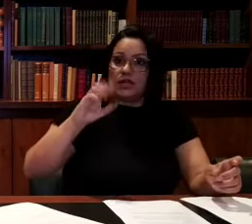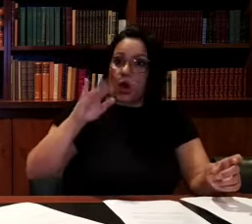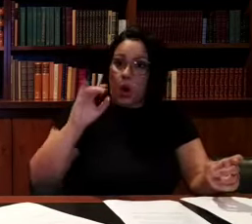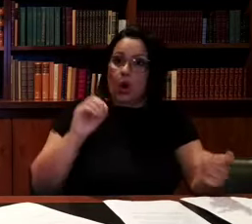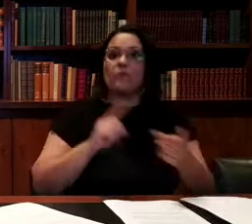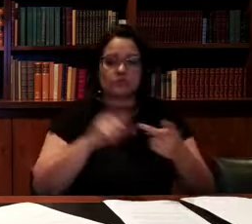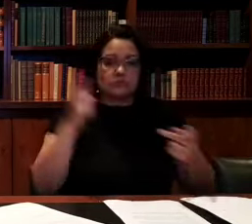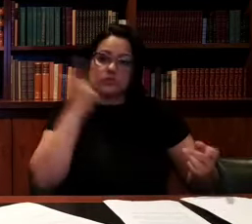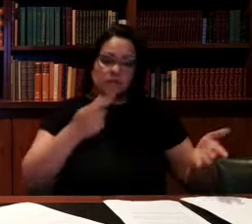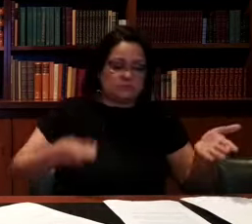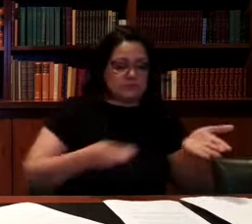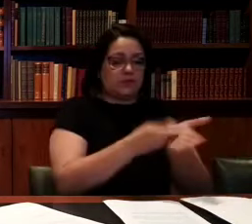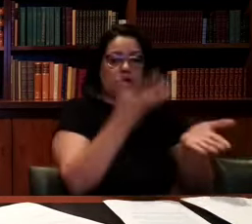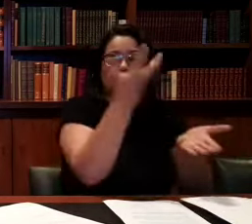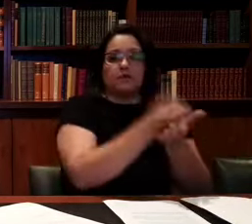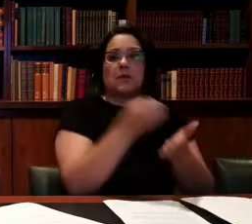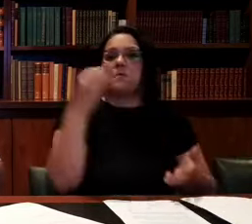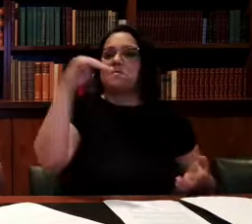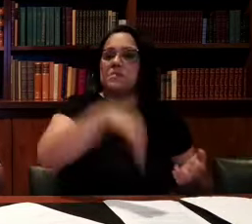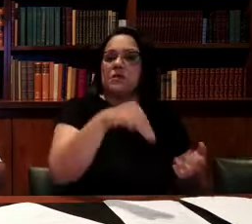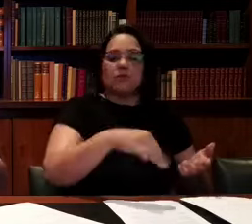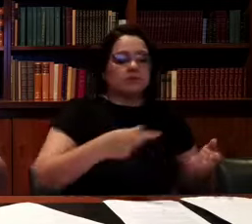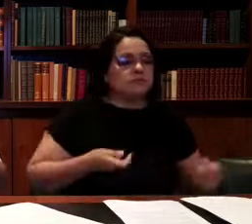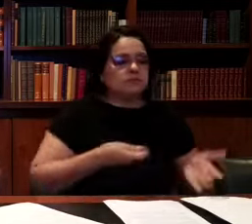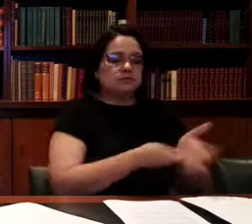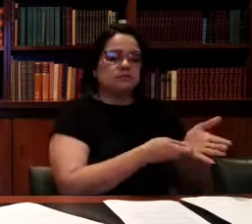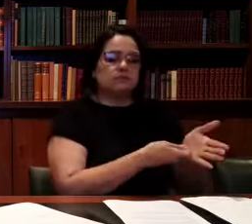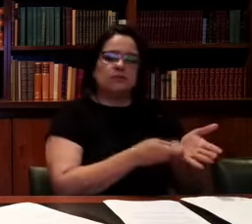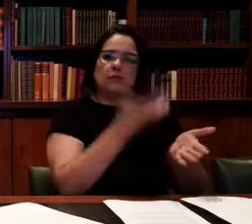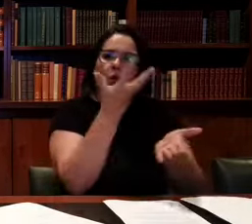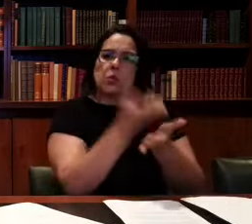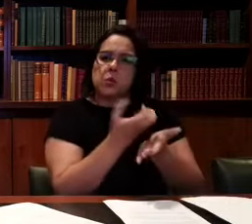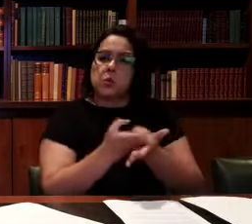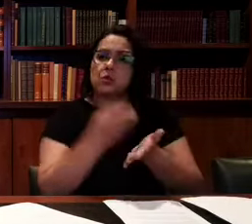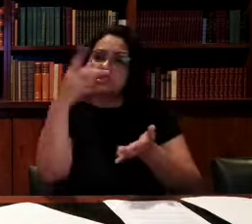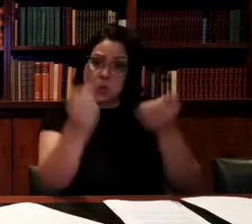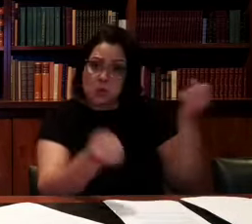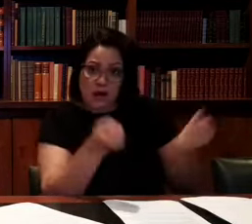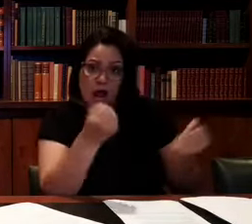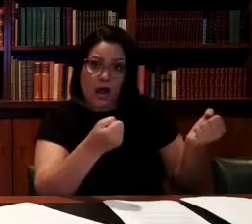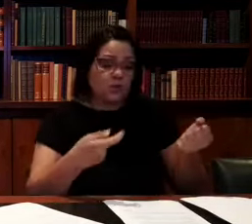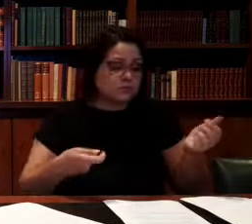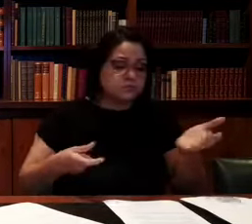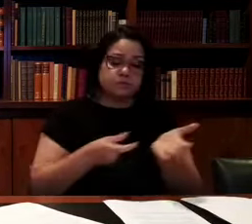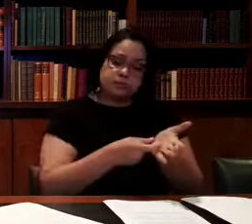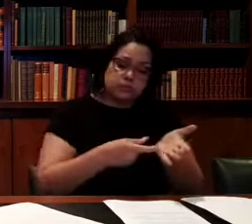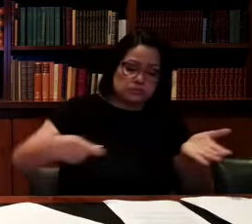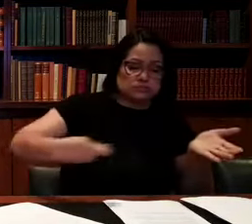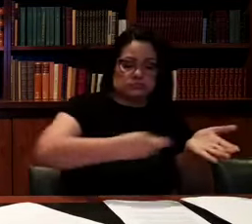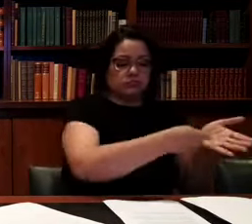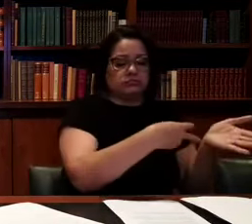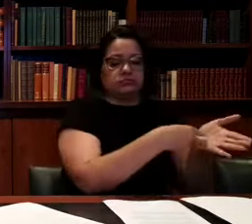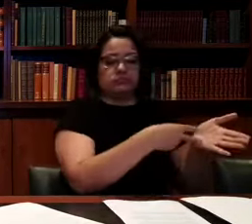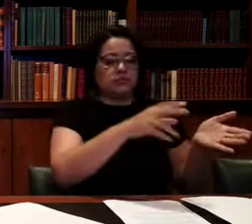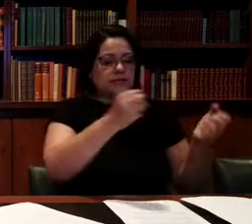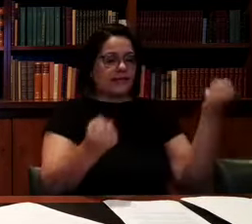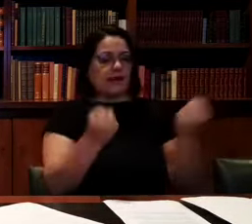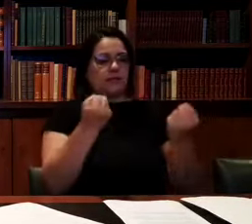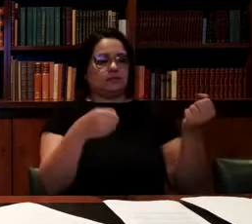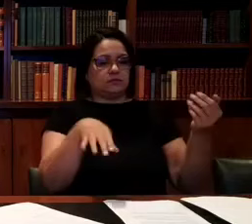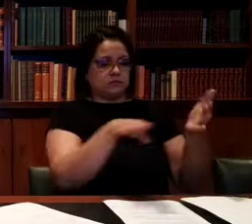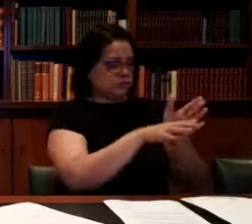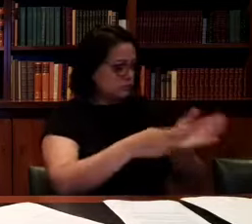não aguenta gata alguns poucos minutos você recarrega toda a bateria do teu carro e enquanto você vai para no